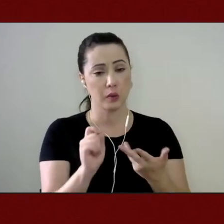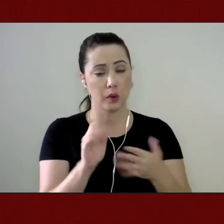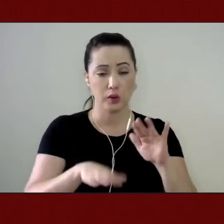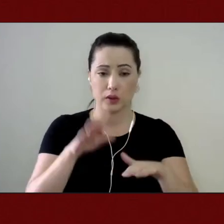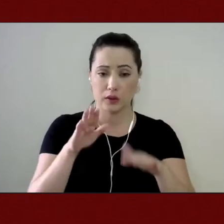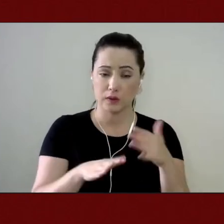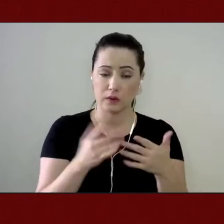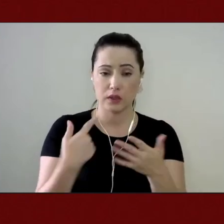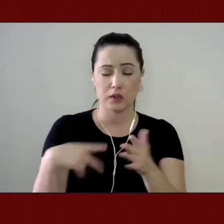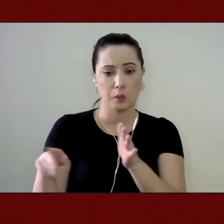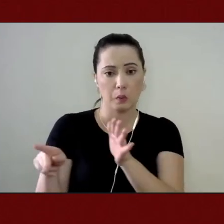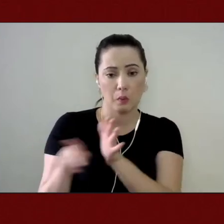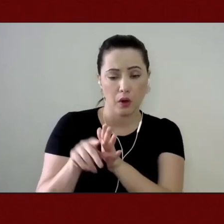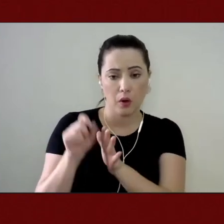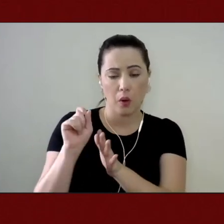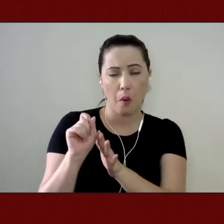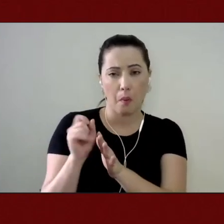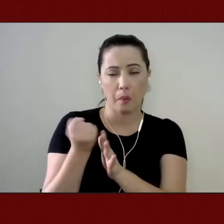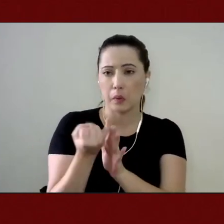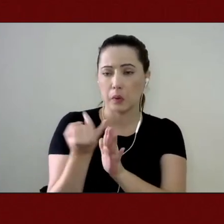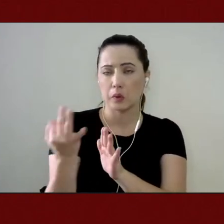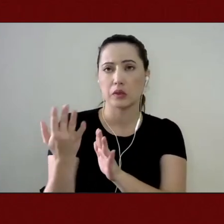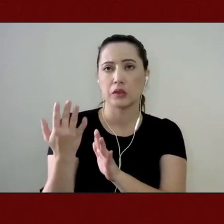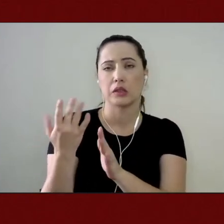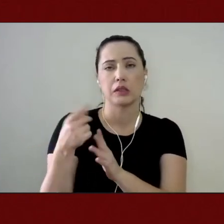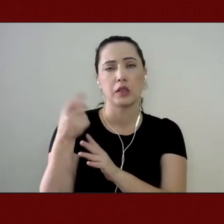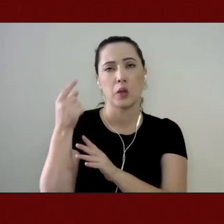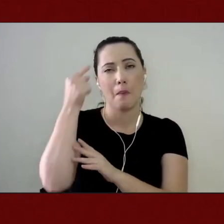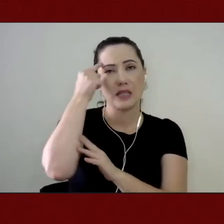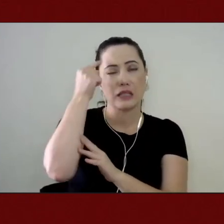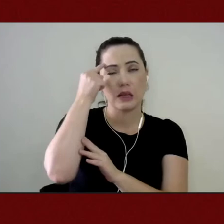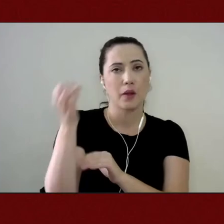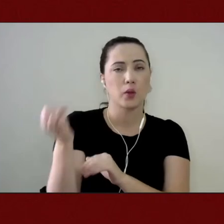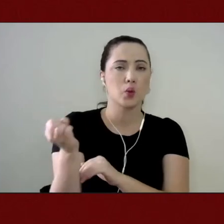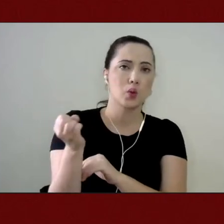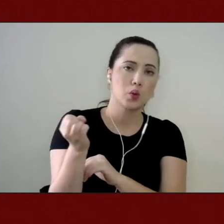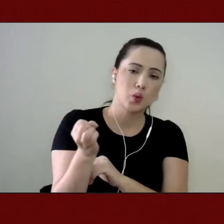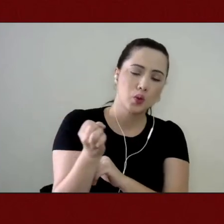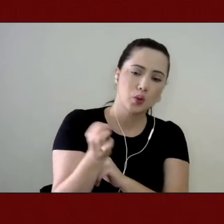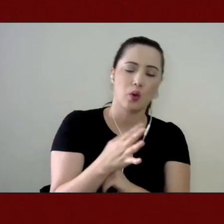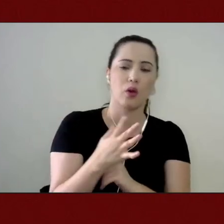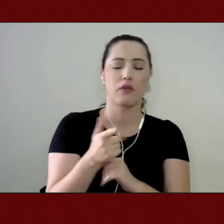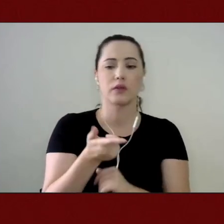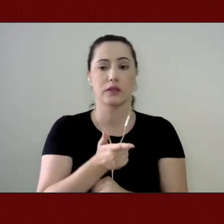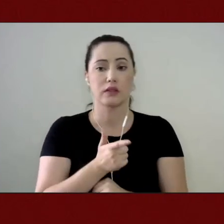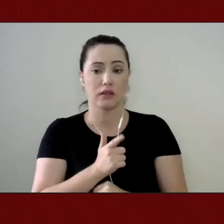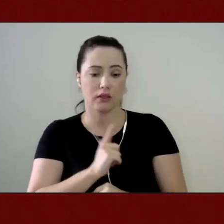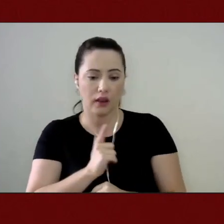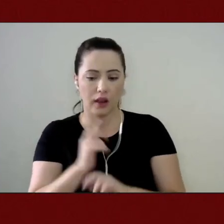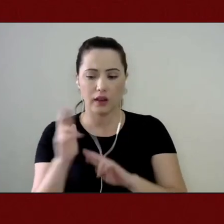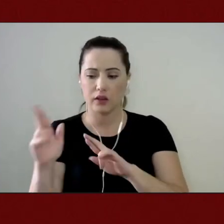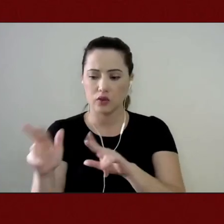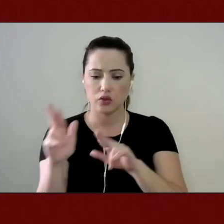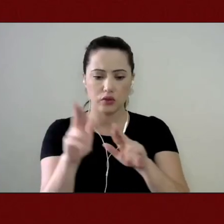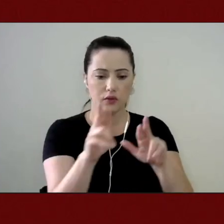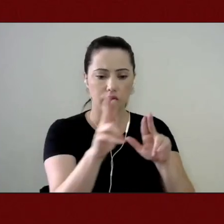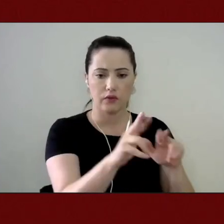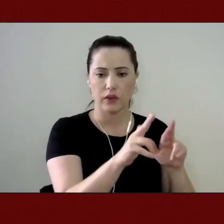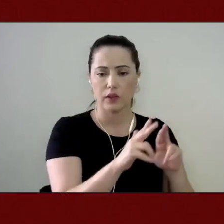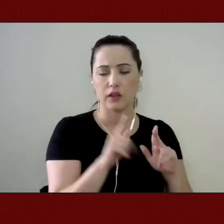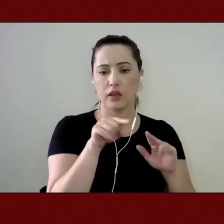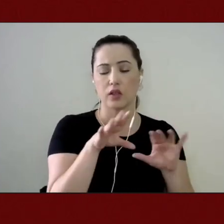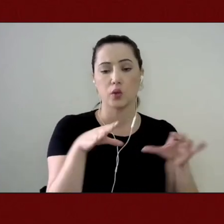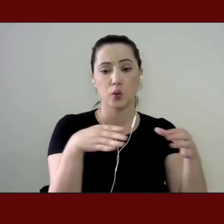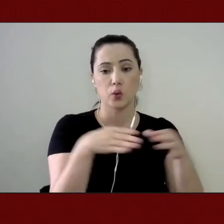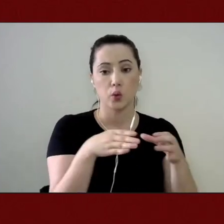por trás existe também uma nova reflexão sobre as diferenças existentes entre diversos regimes burgueses